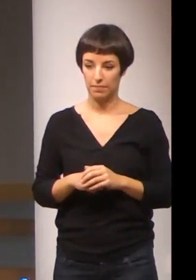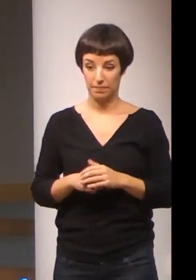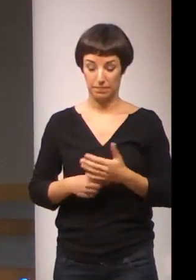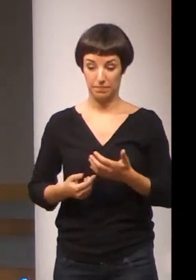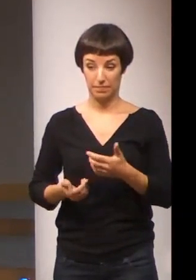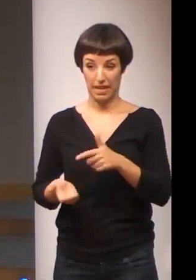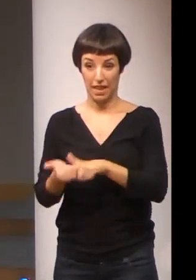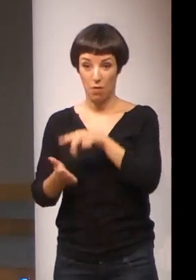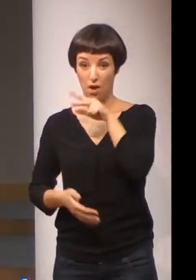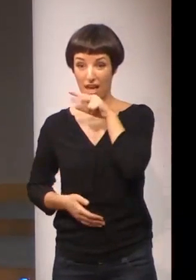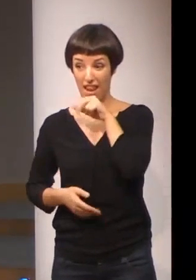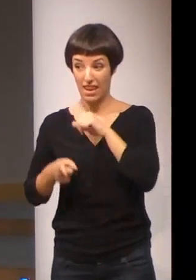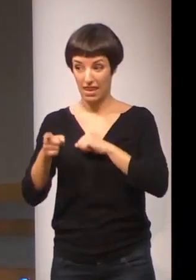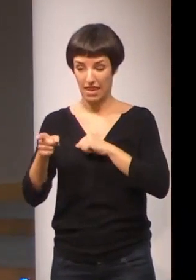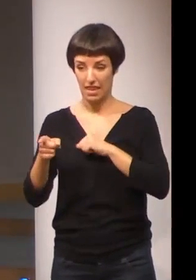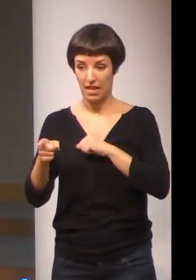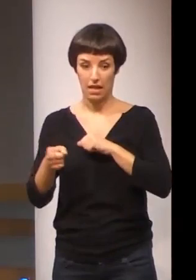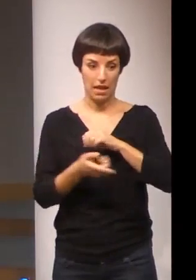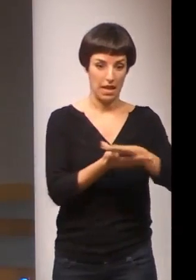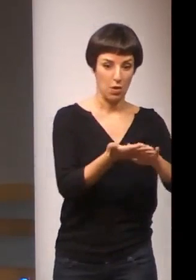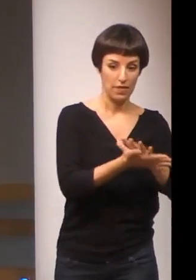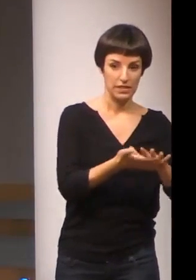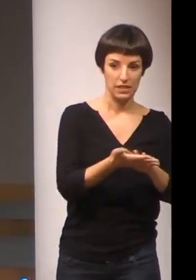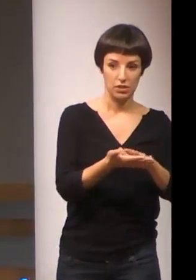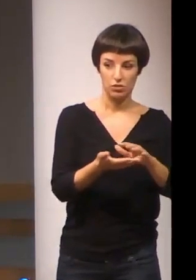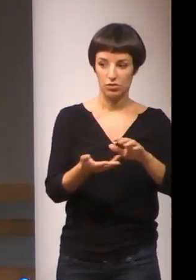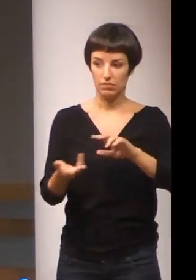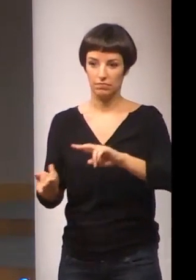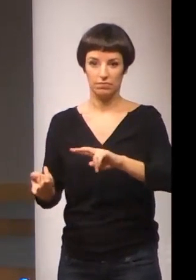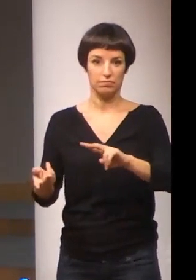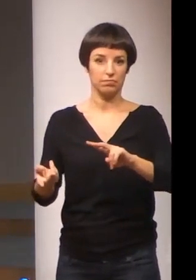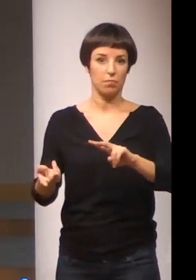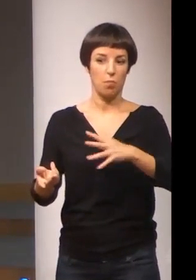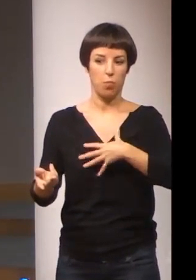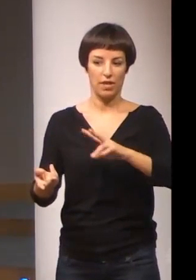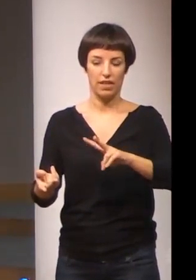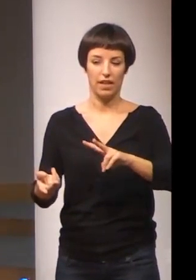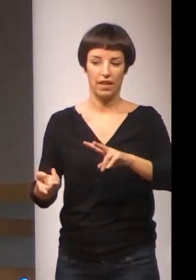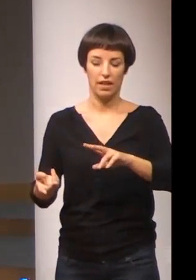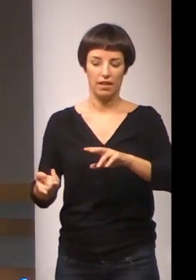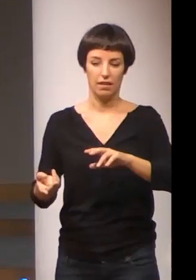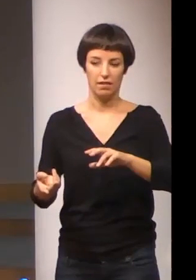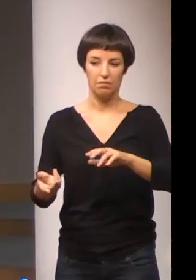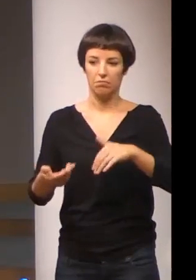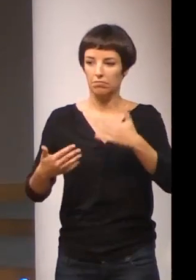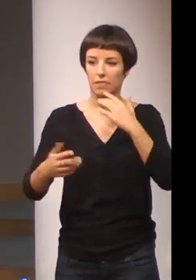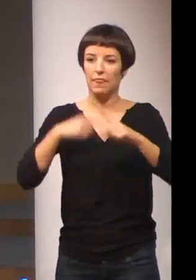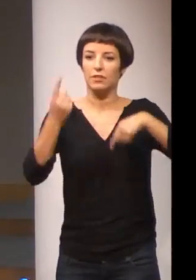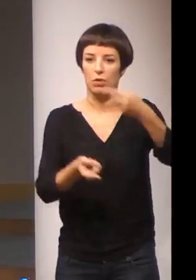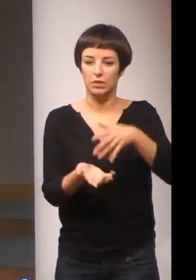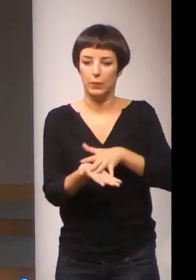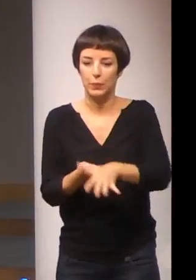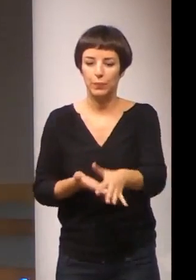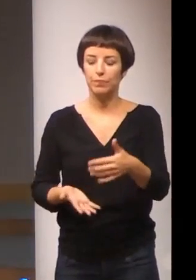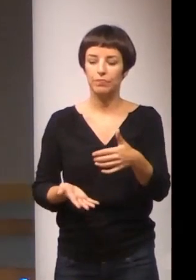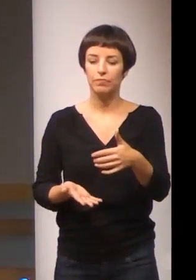lengua oral y la de lengua de signos en el desarrollo de, por ejemplo, la comprensión